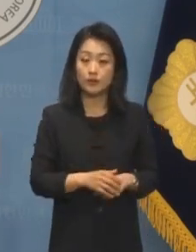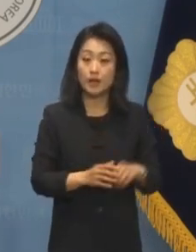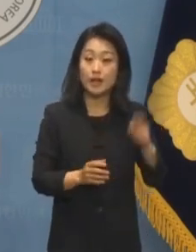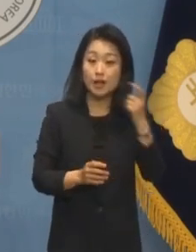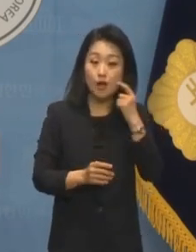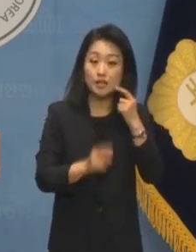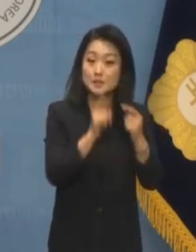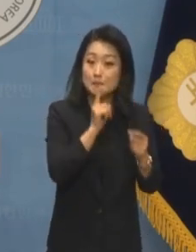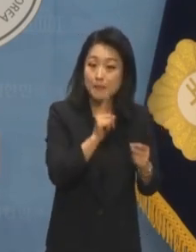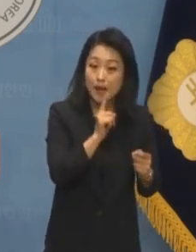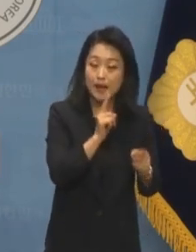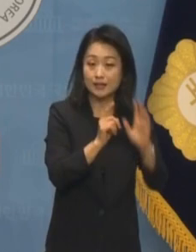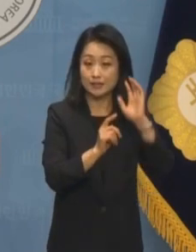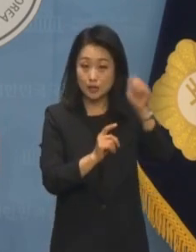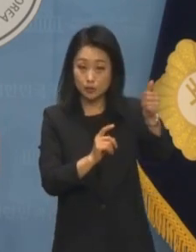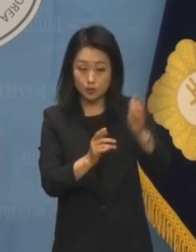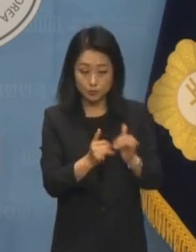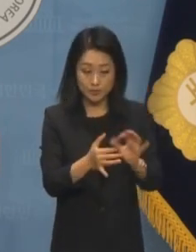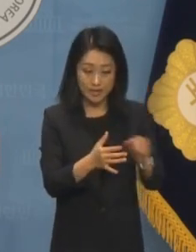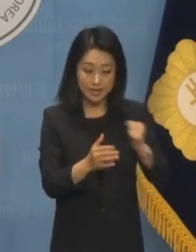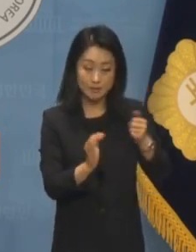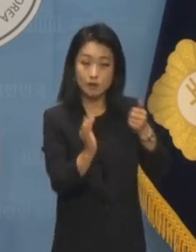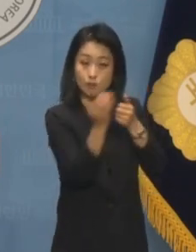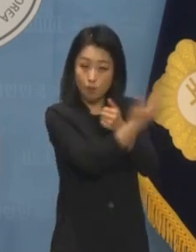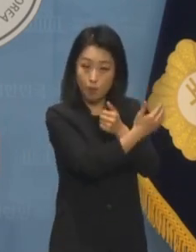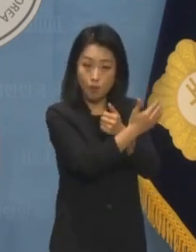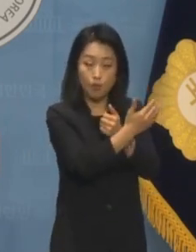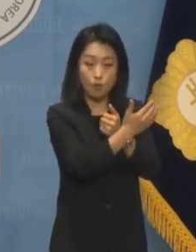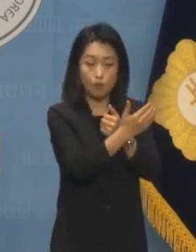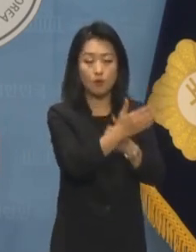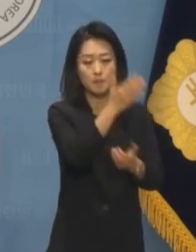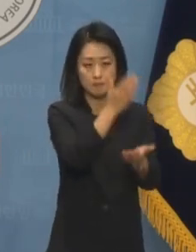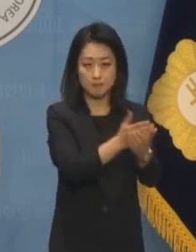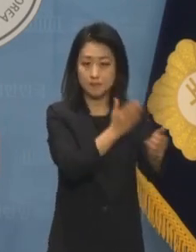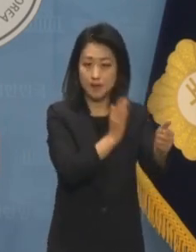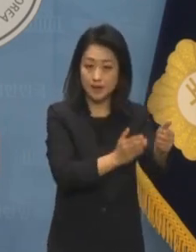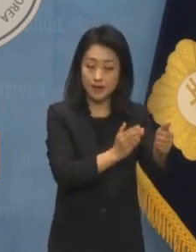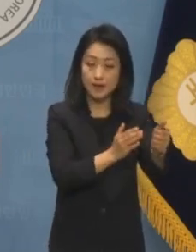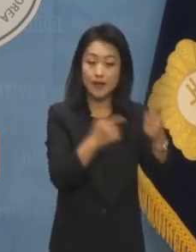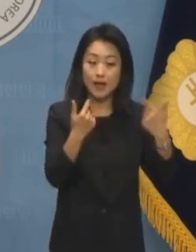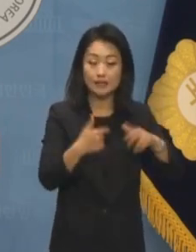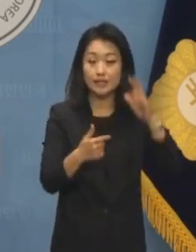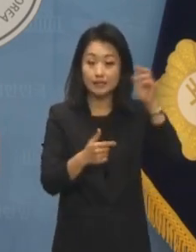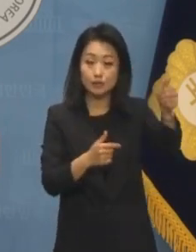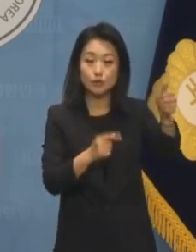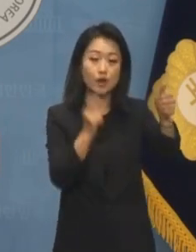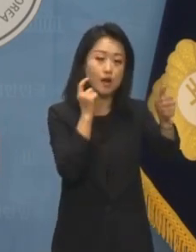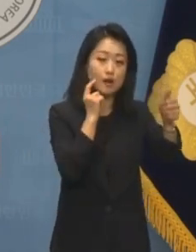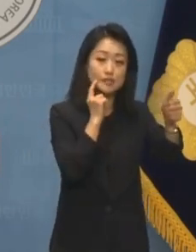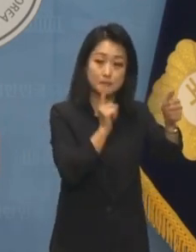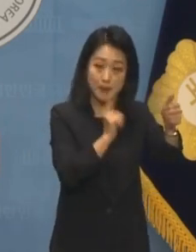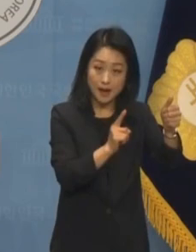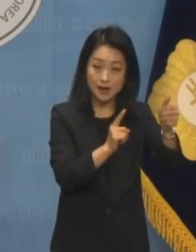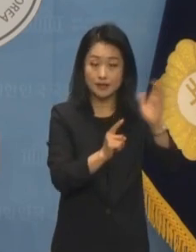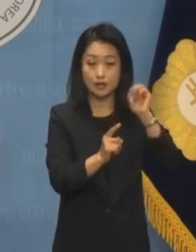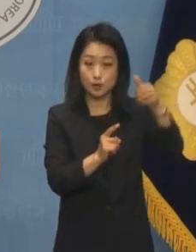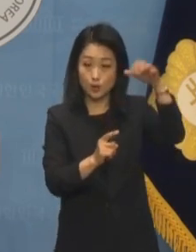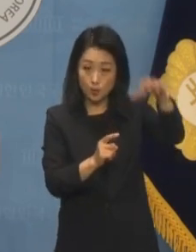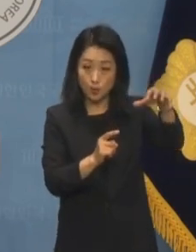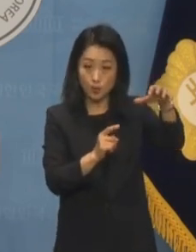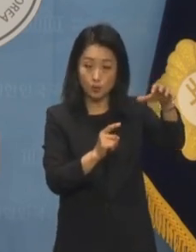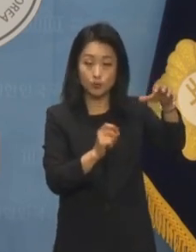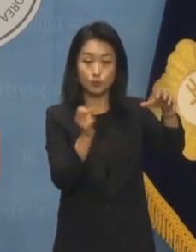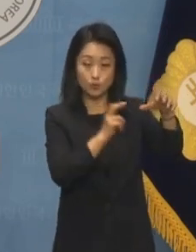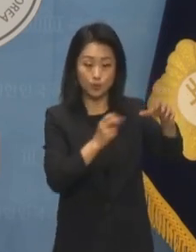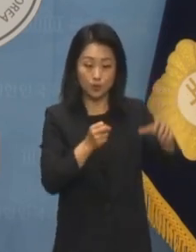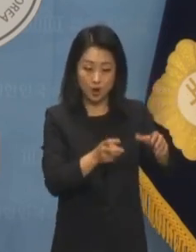거짓말쟁이 대통령을 감쌀 셈입니까? 날마다 거짓말만 늘어놓는 대통령실과 거짓말을 엄호하는 여당을